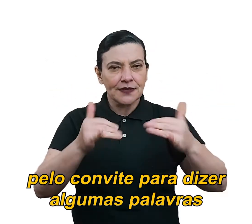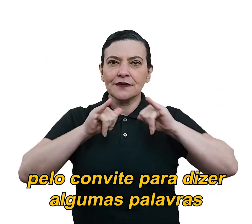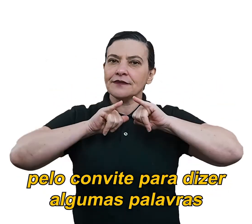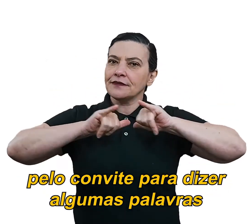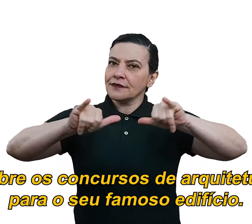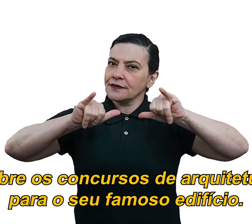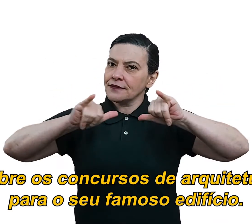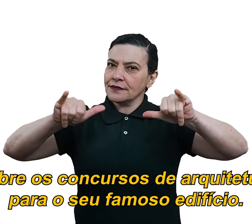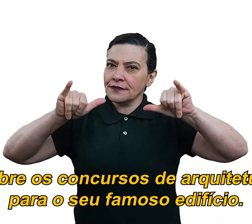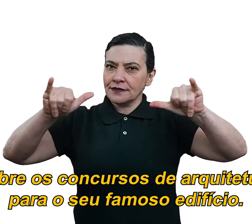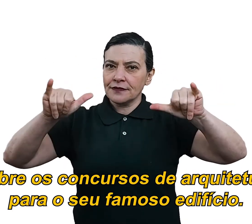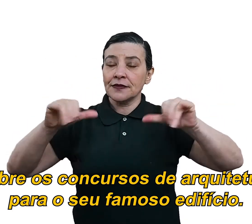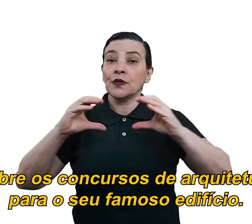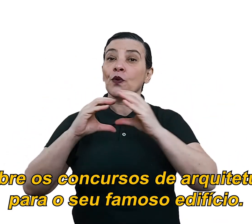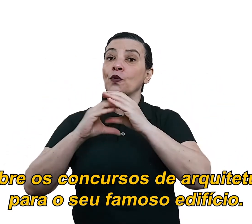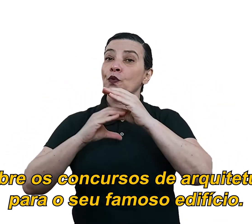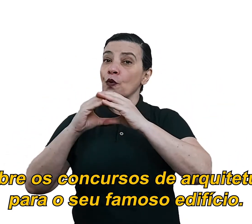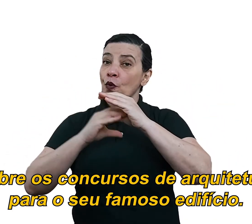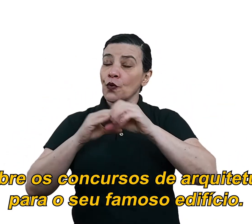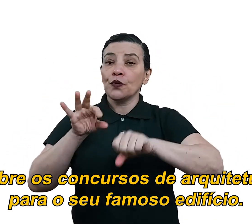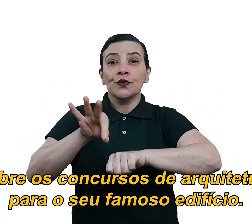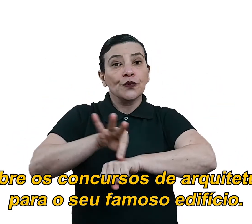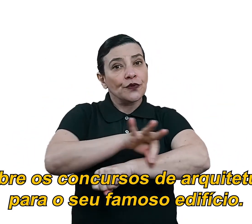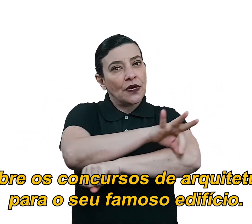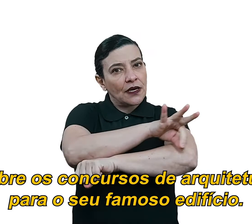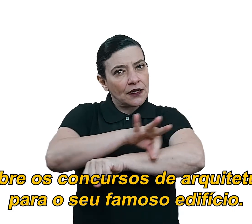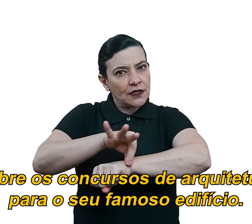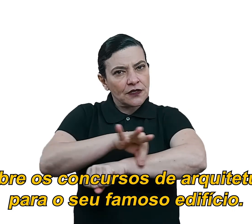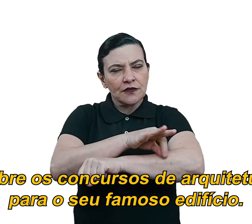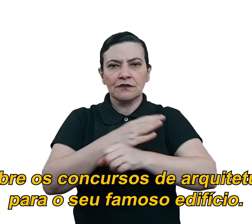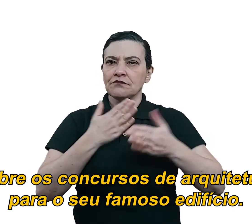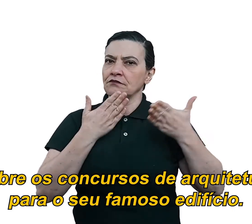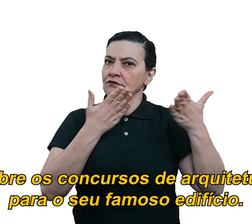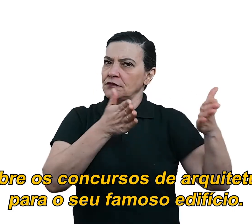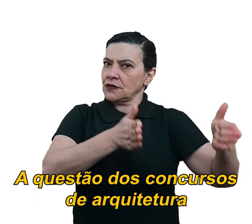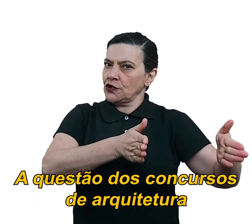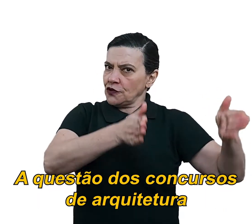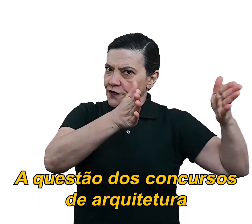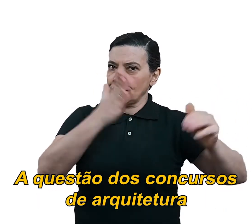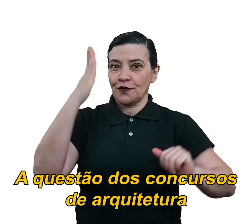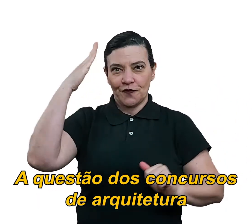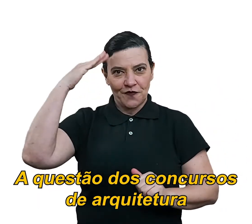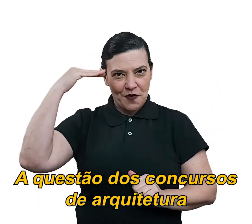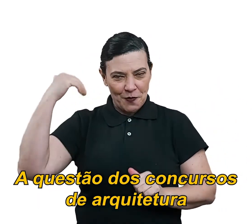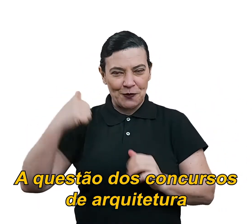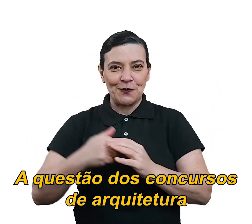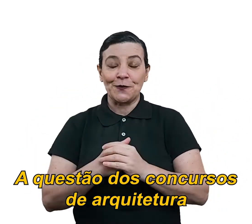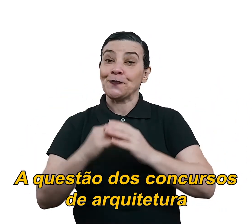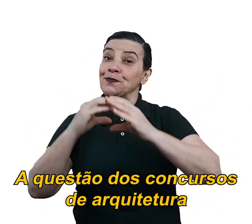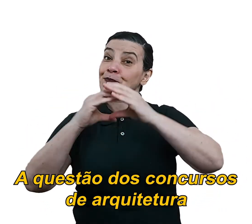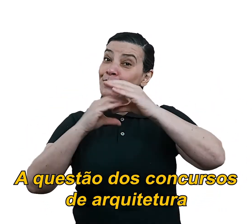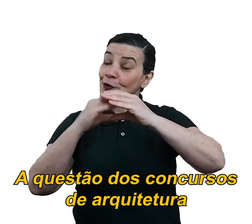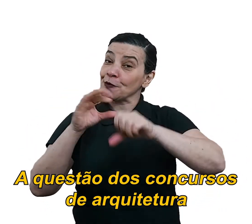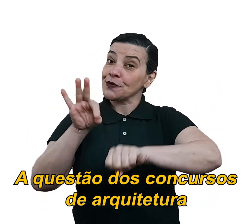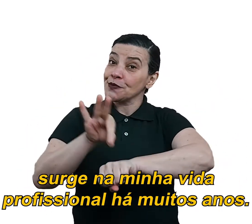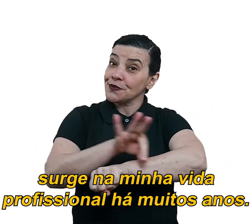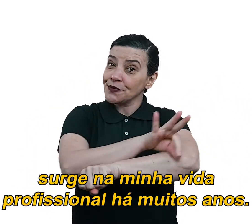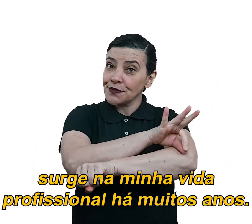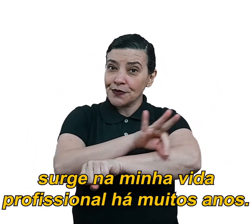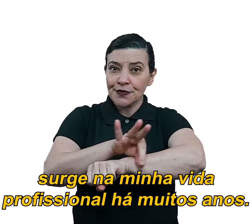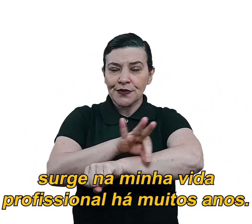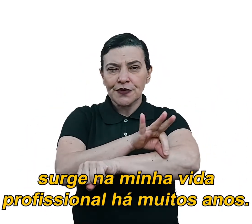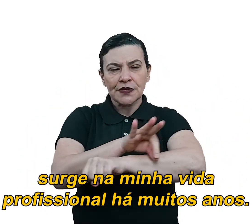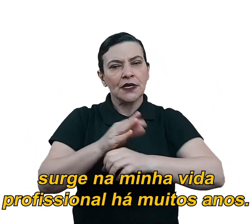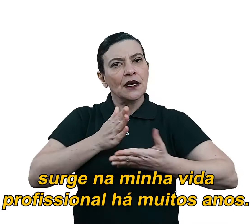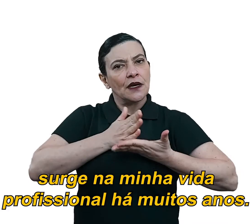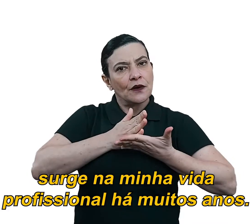algumas palavras sobre os concursos de arquitetura para seu famoso edifício. A questão dos concursos de arquitetura,